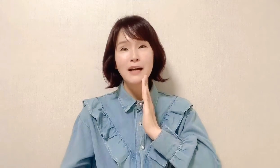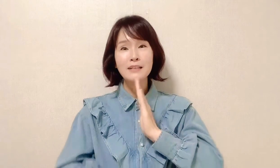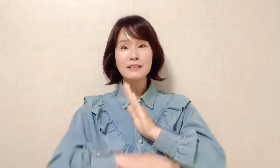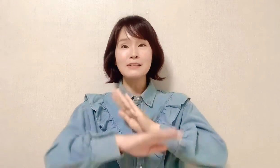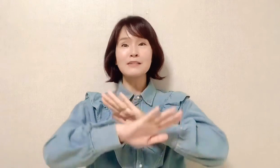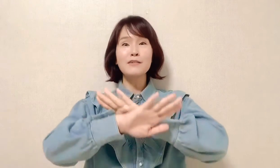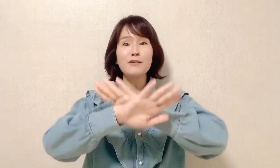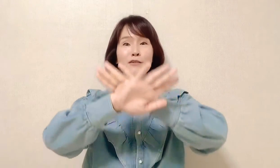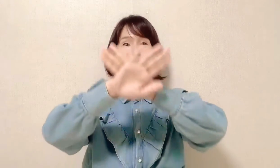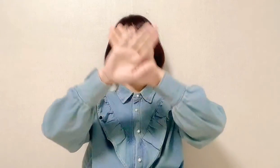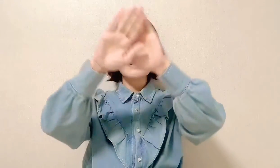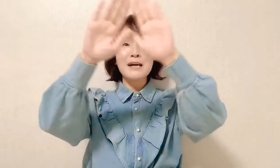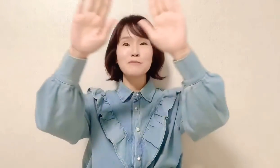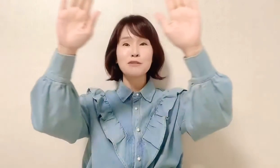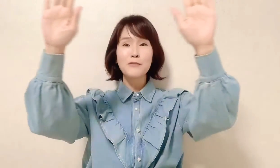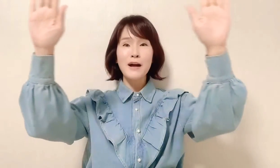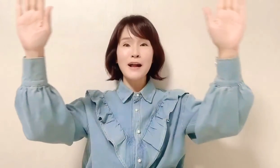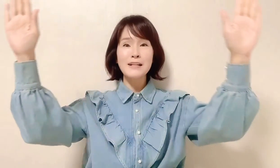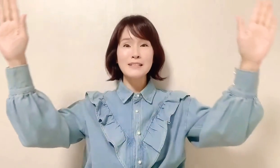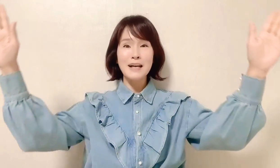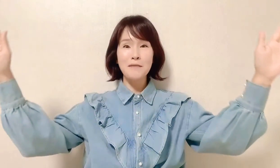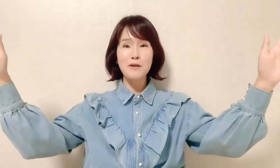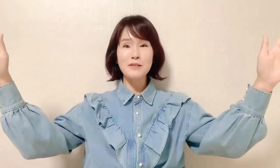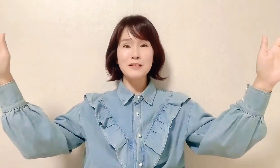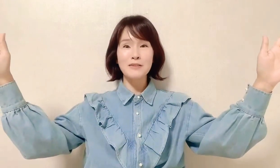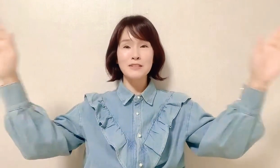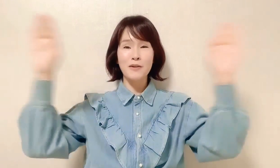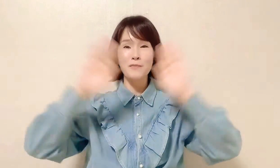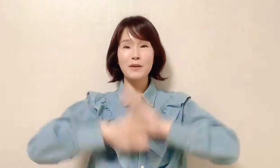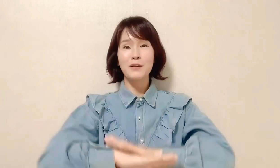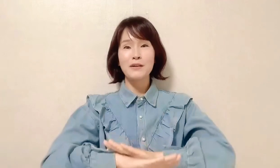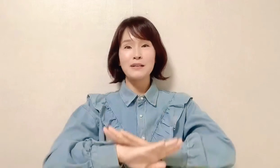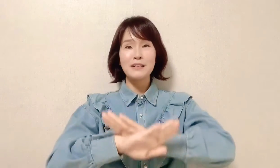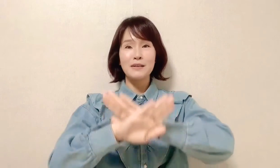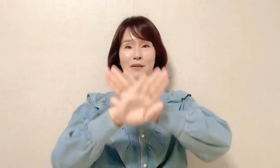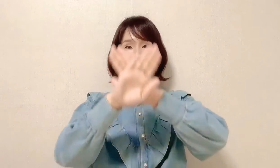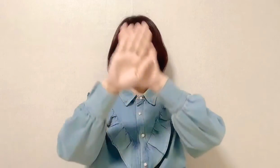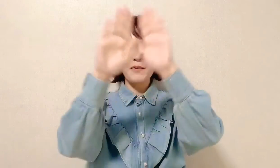하늘을 이렇게 창문을 활짝 펼쳐진 것처럼 이렇게